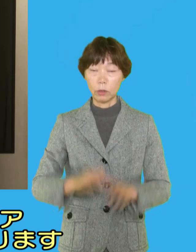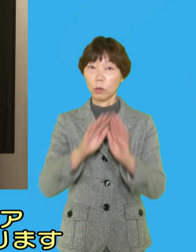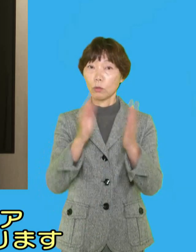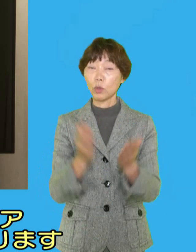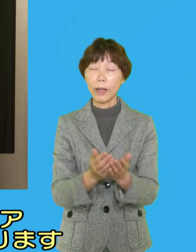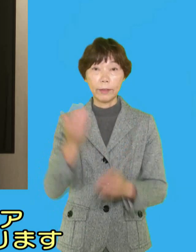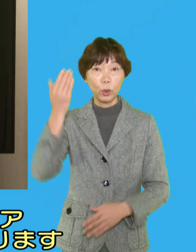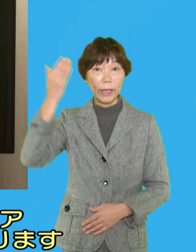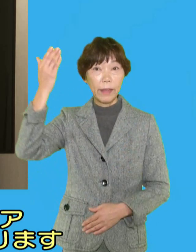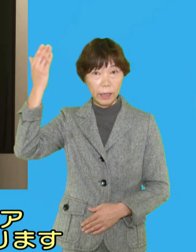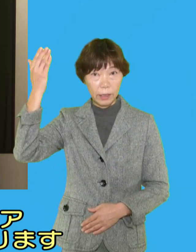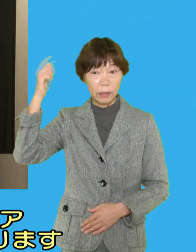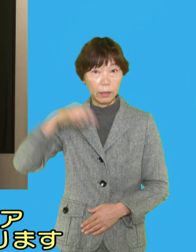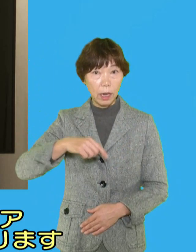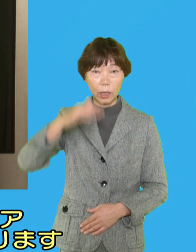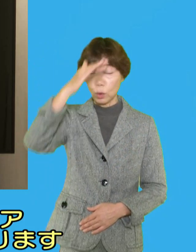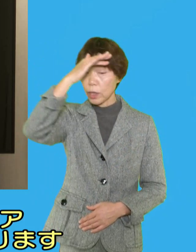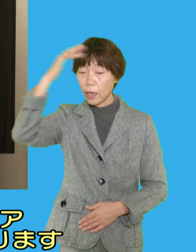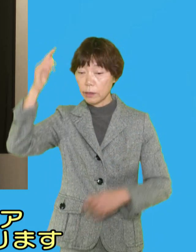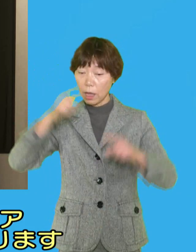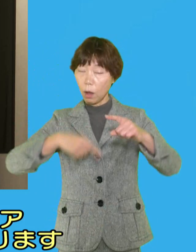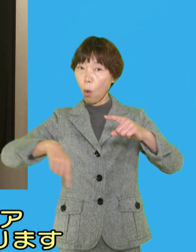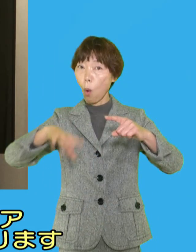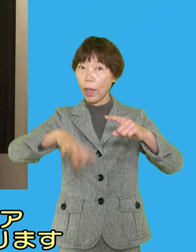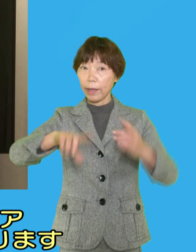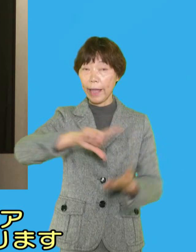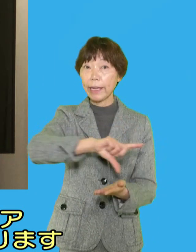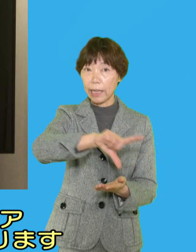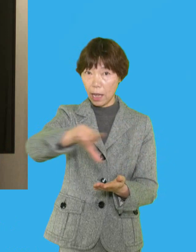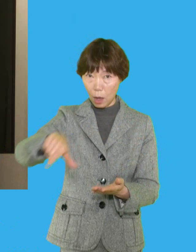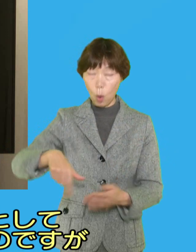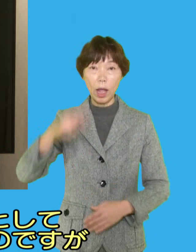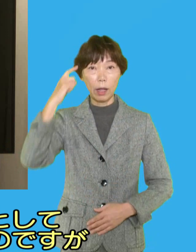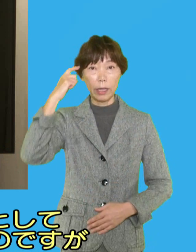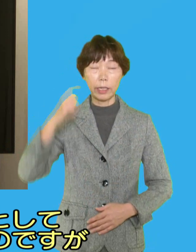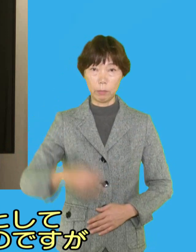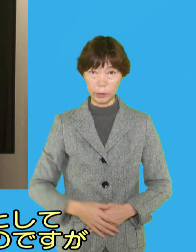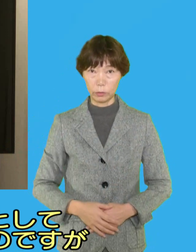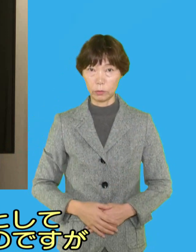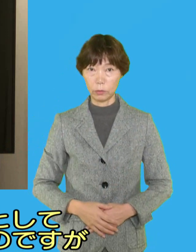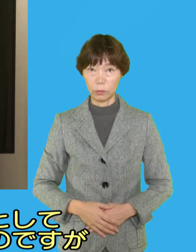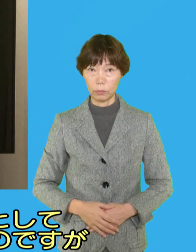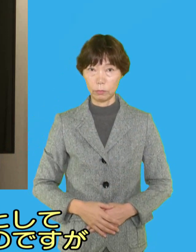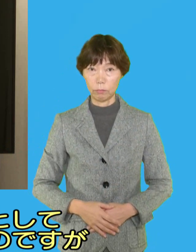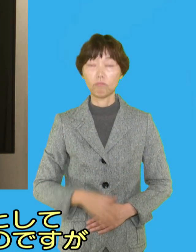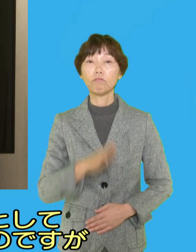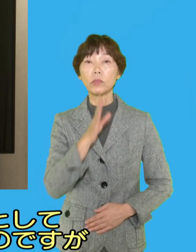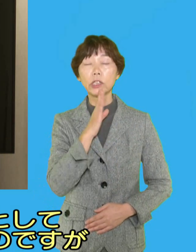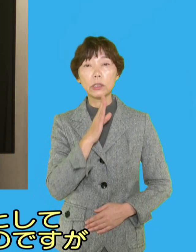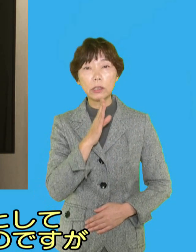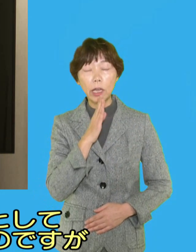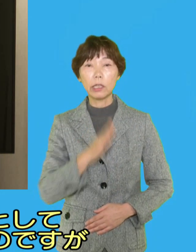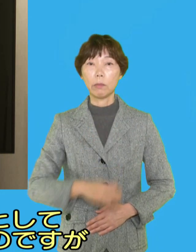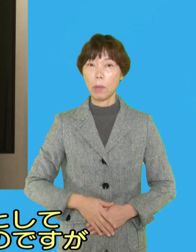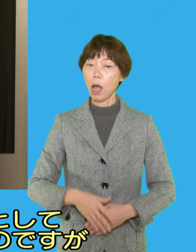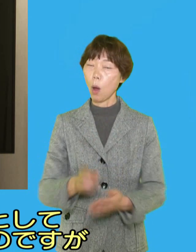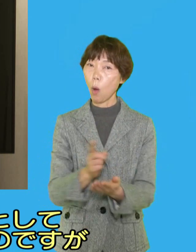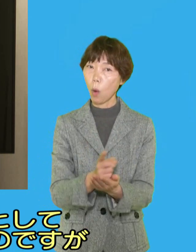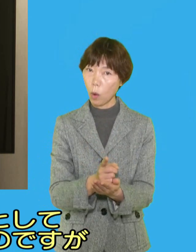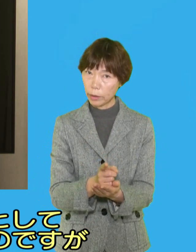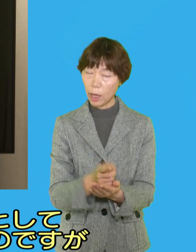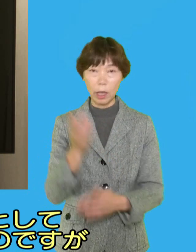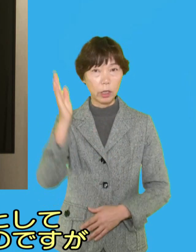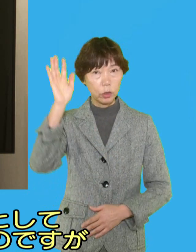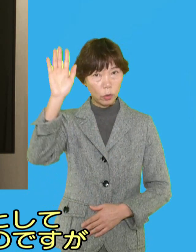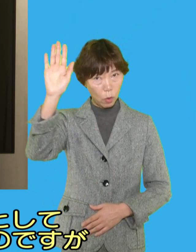のこの大仙公園エリアということで考えております。まあ、実際にそれを、まあ、ビジョンとして一つ、まあ、方向性将